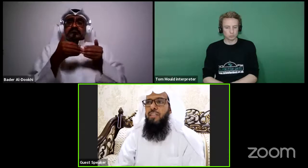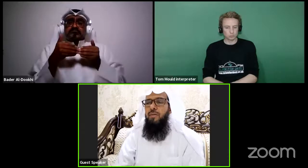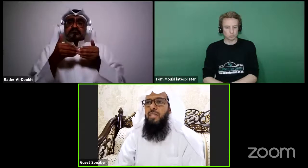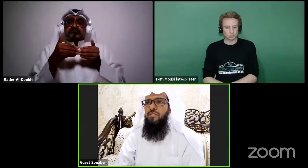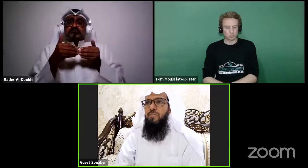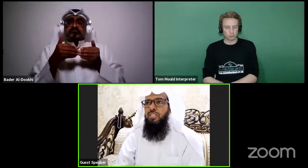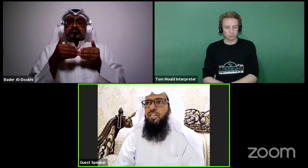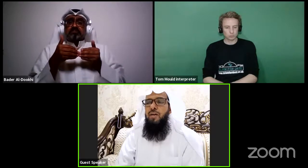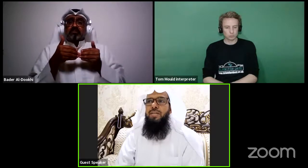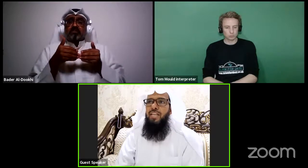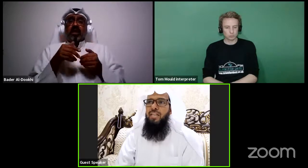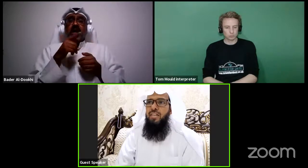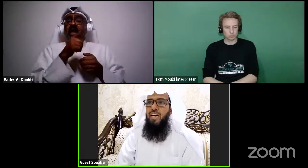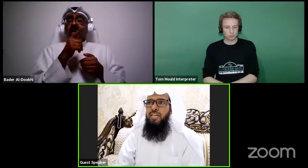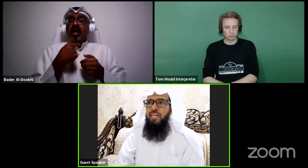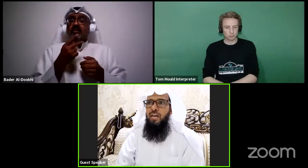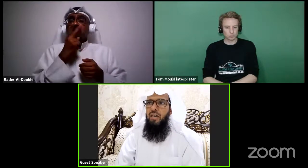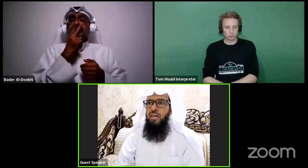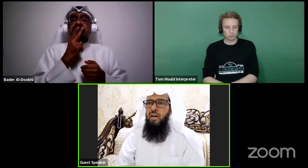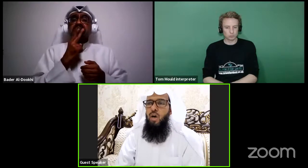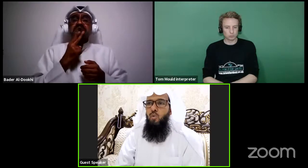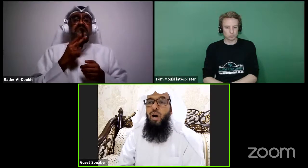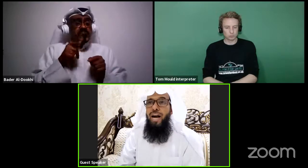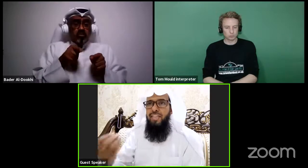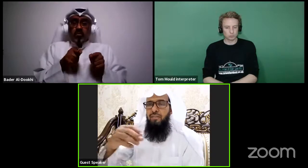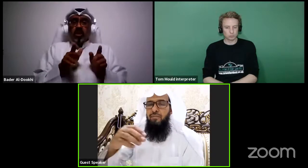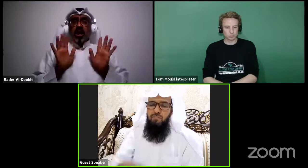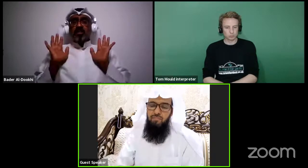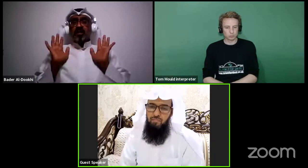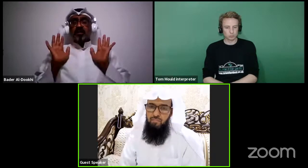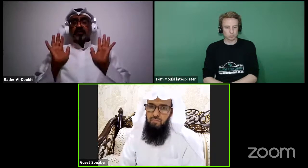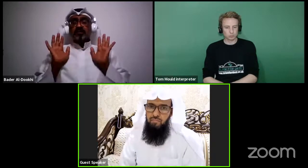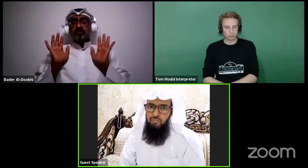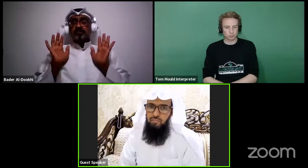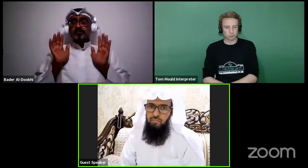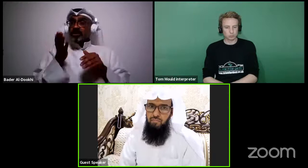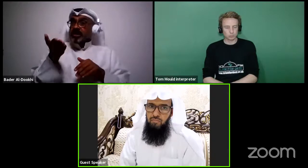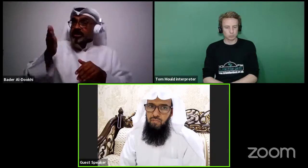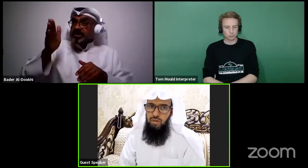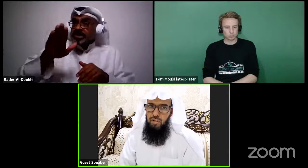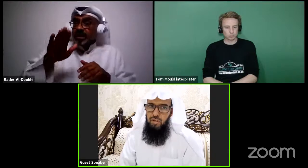فهذا تهذيب للنفس البشرية من هذه الناحية. وأيضا